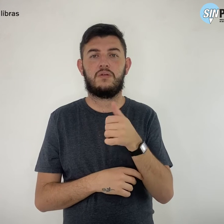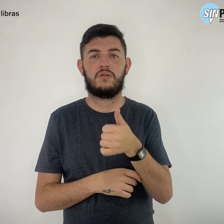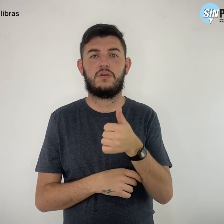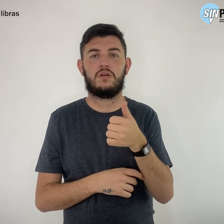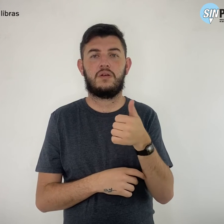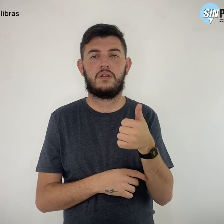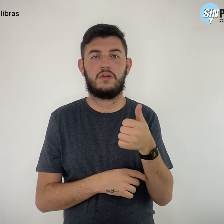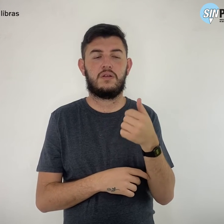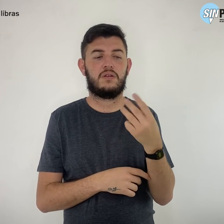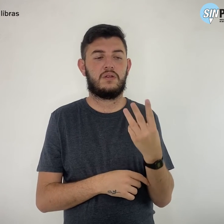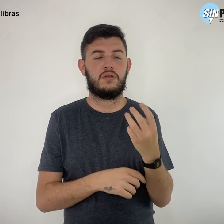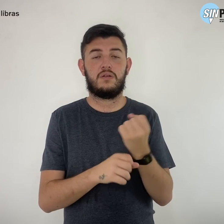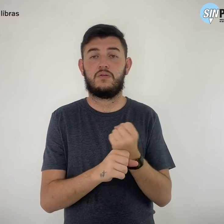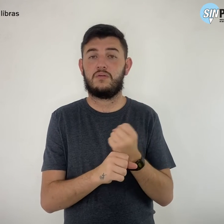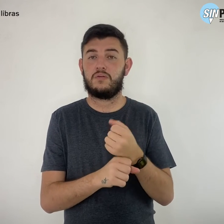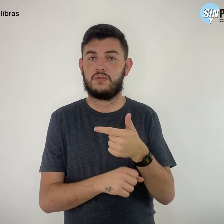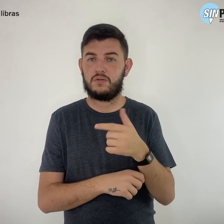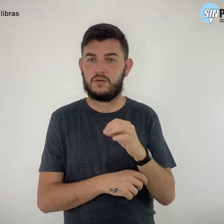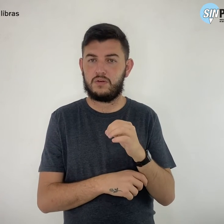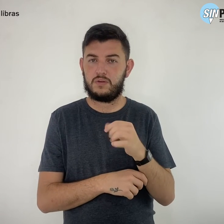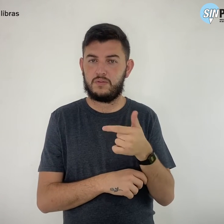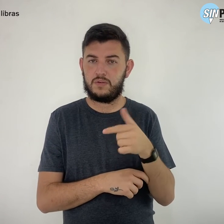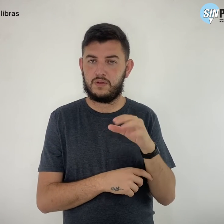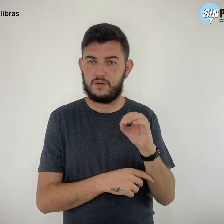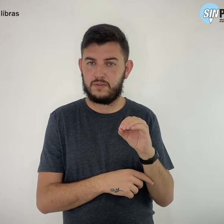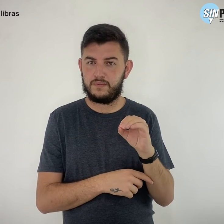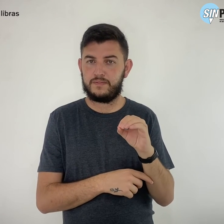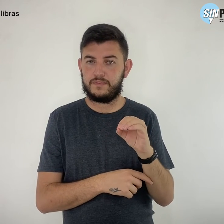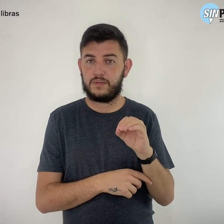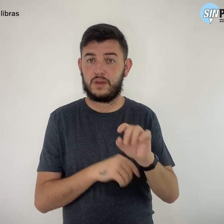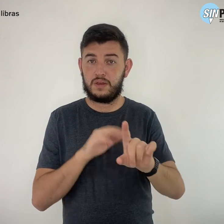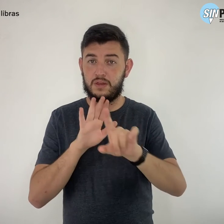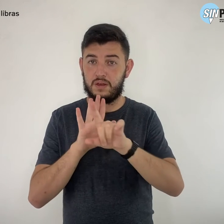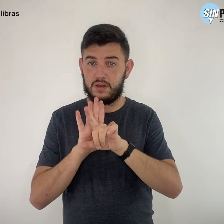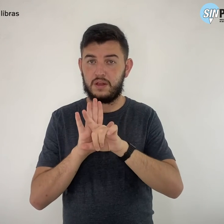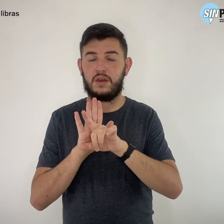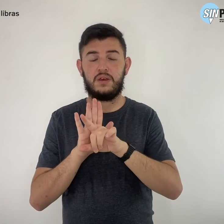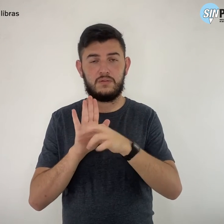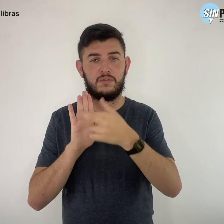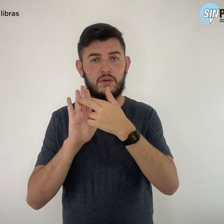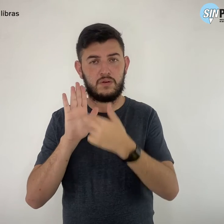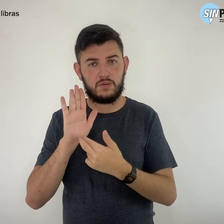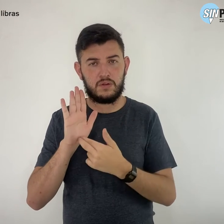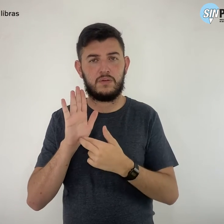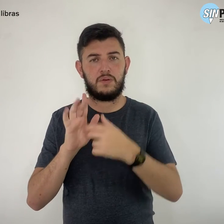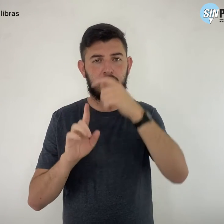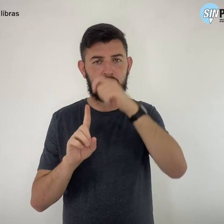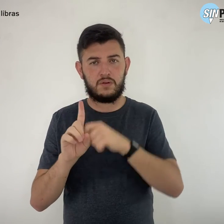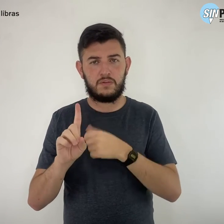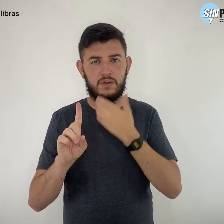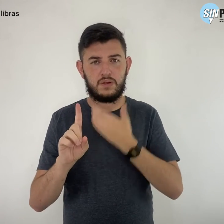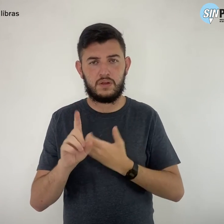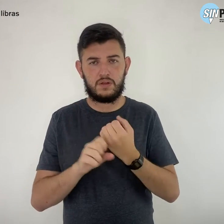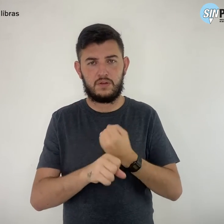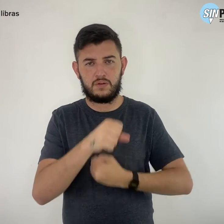14.113 de 2020, a qual regulamentou em dezembro do ano passado o Fundo